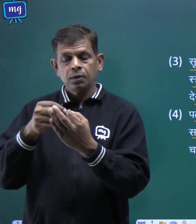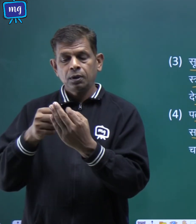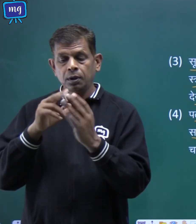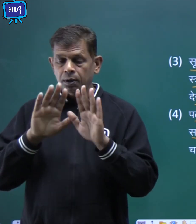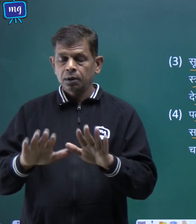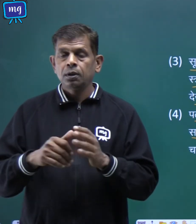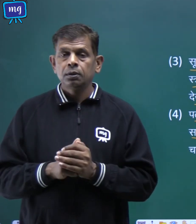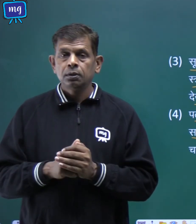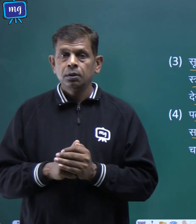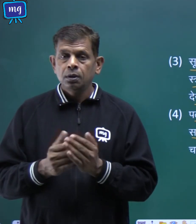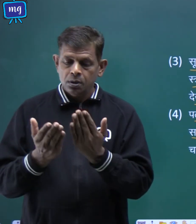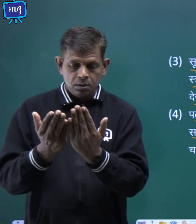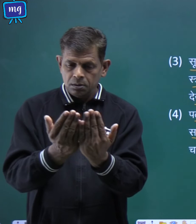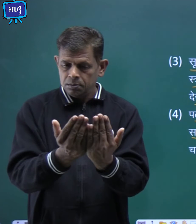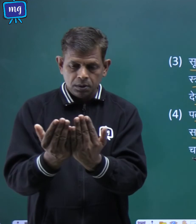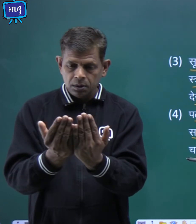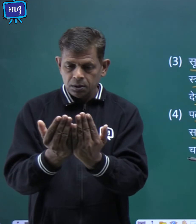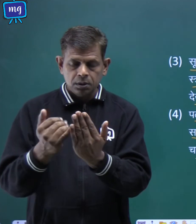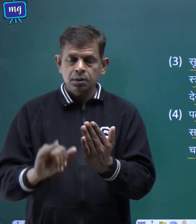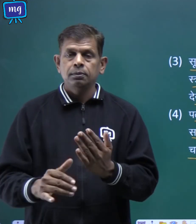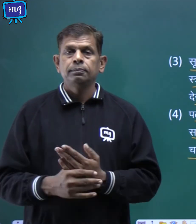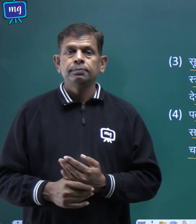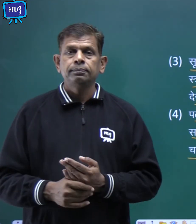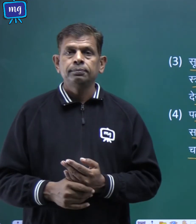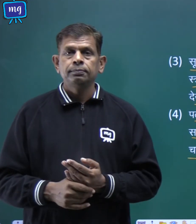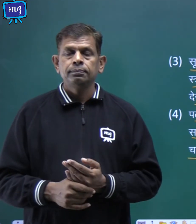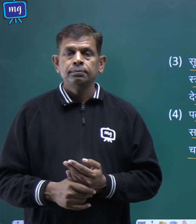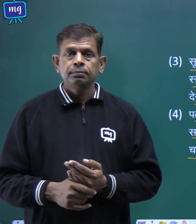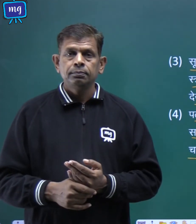रखकर पढ़ना चाहिए।